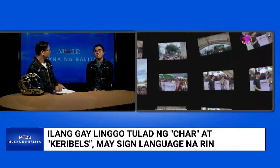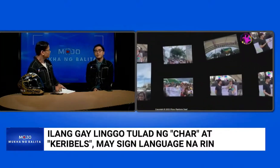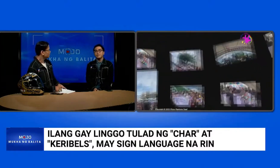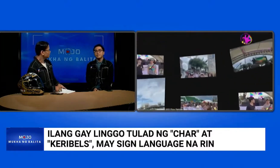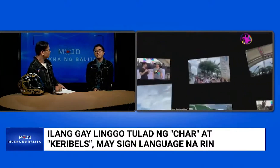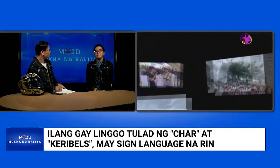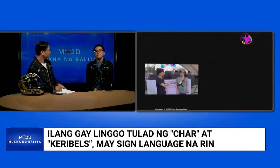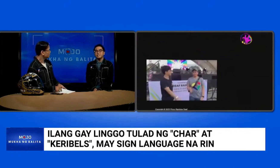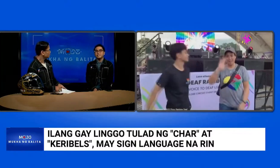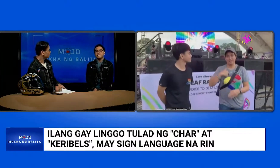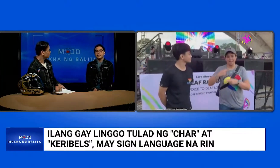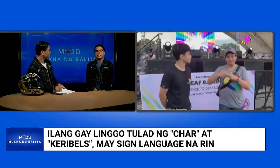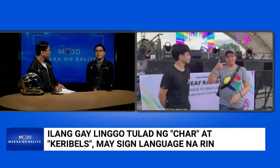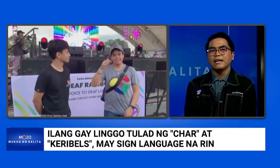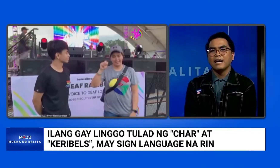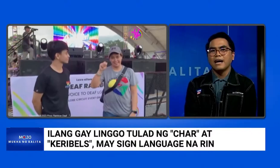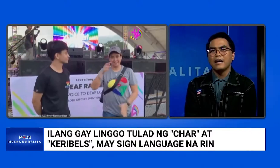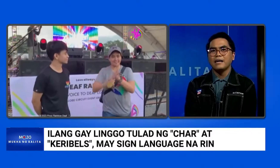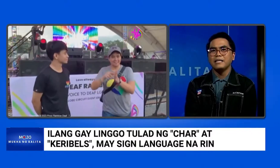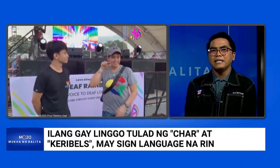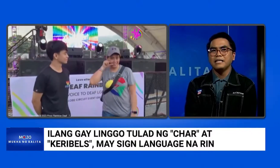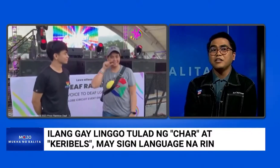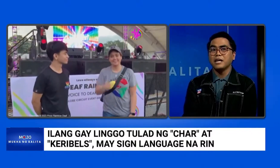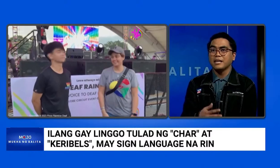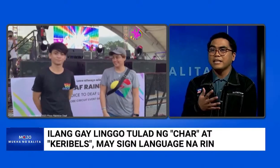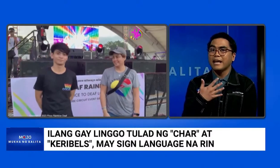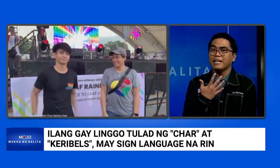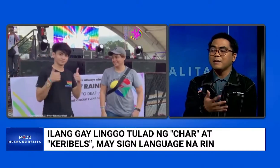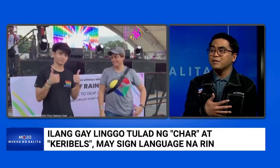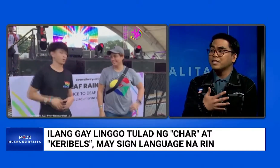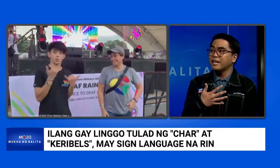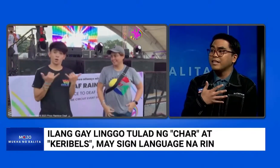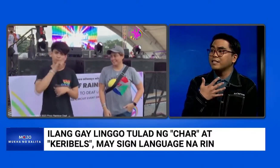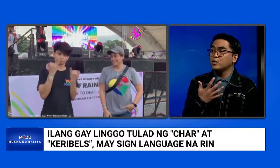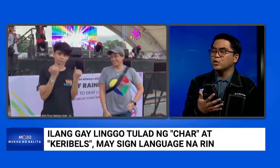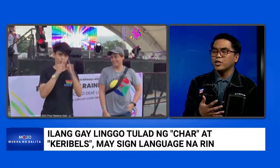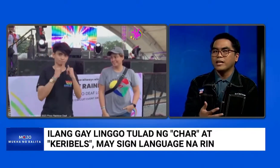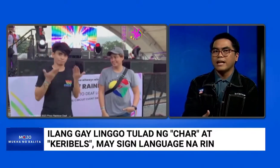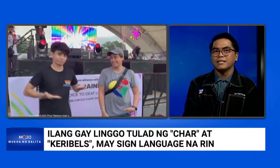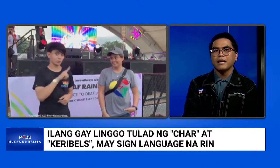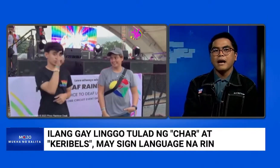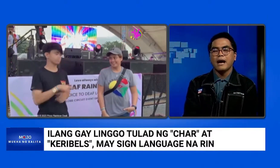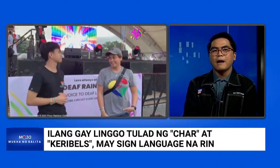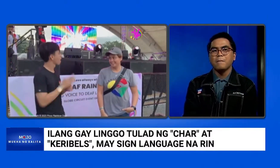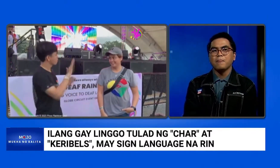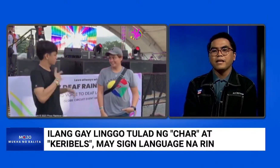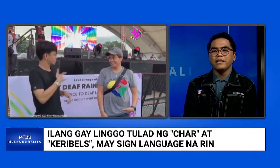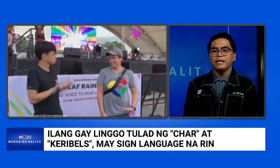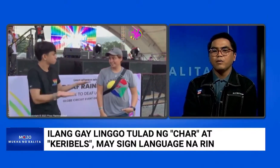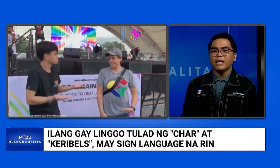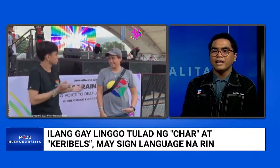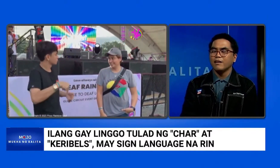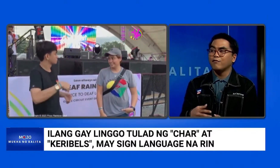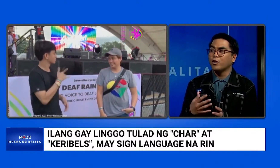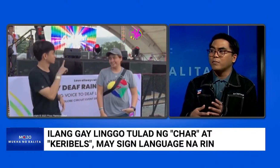Miss Disney sa atin, hindi yun nga, dahil hindi pa siya na-institutionalize, wala talagang formal